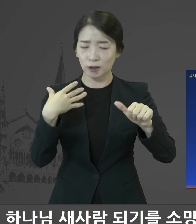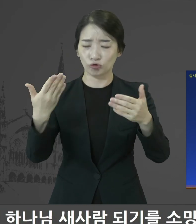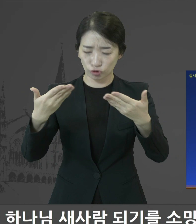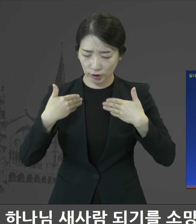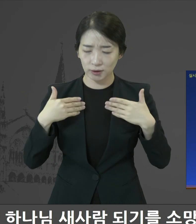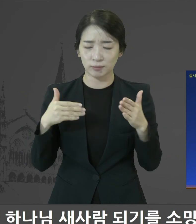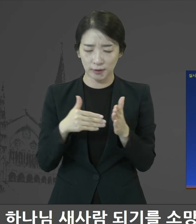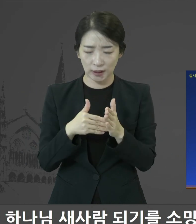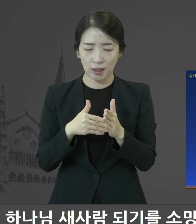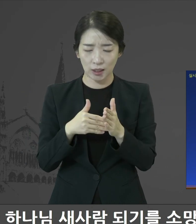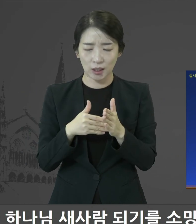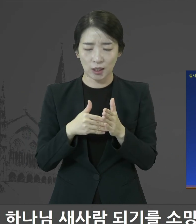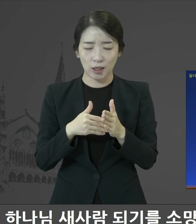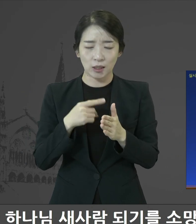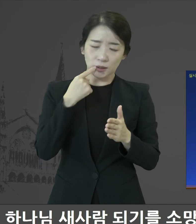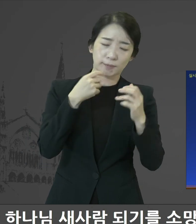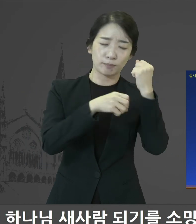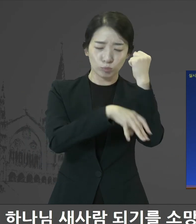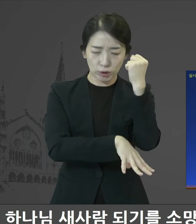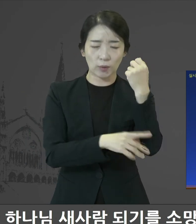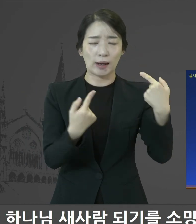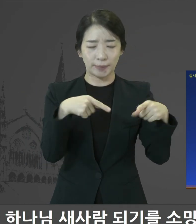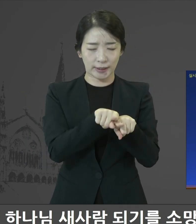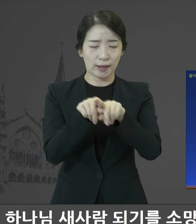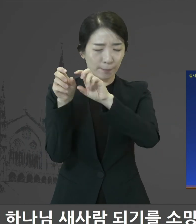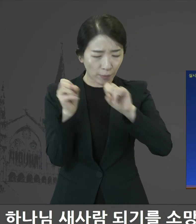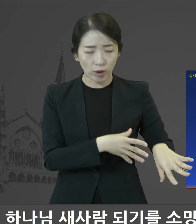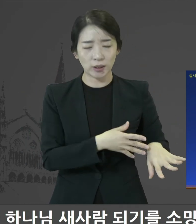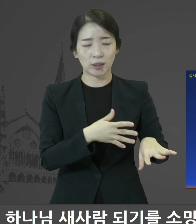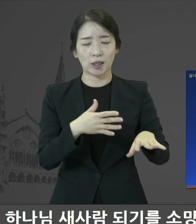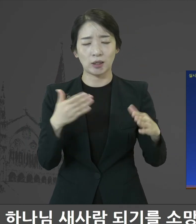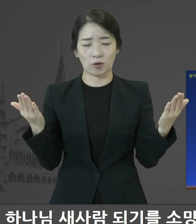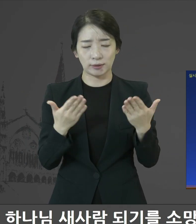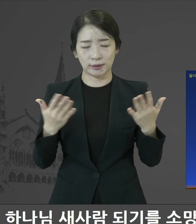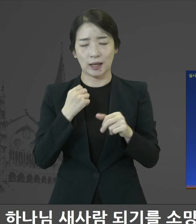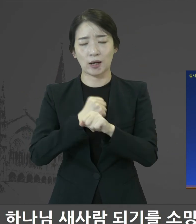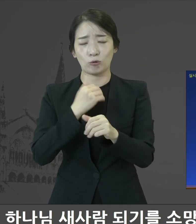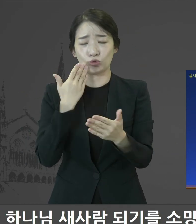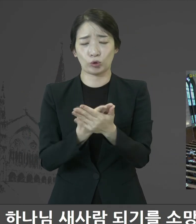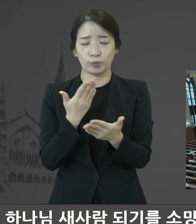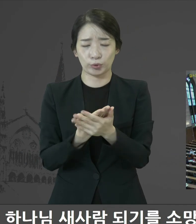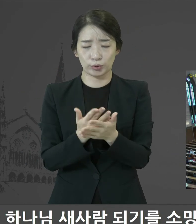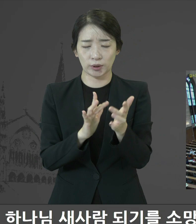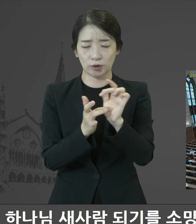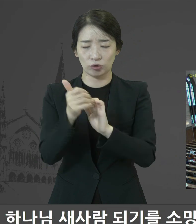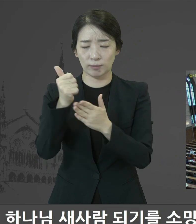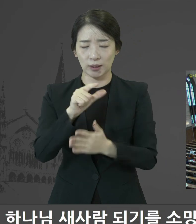있도록 역사하여 주시옵소서. 예수님 이름으로 기도합니다. 아멘.